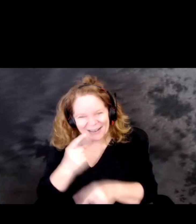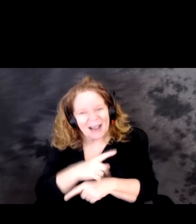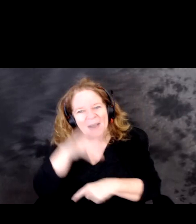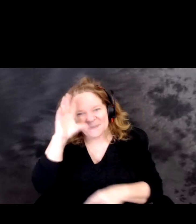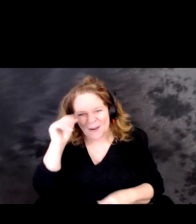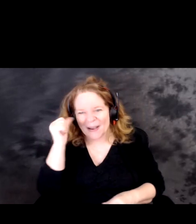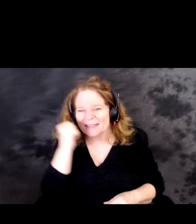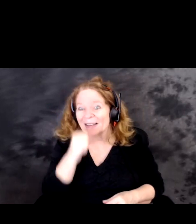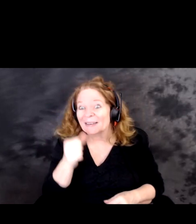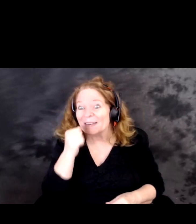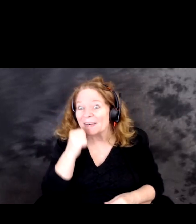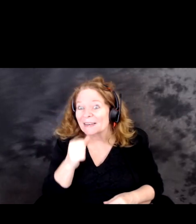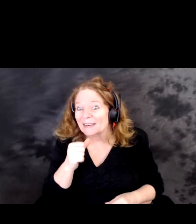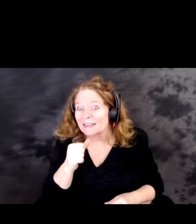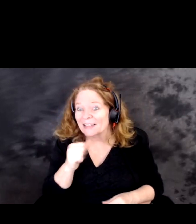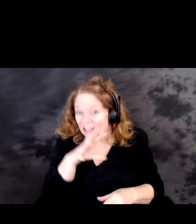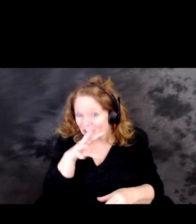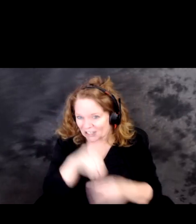Peggy.